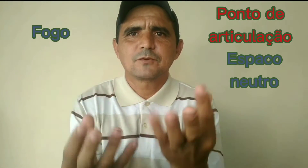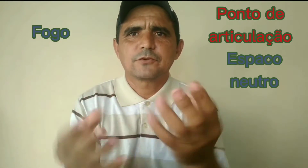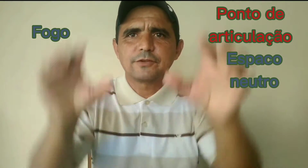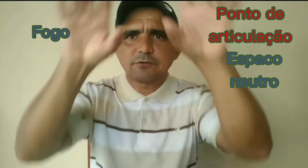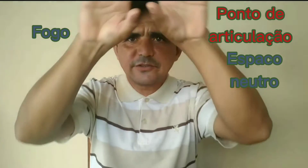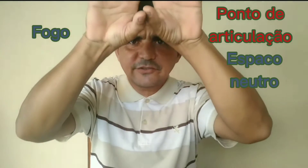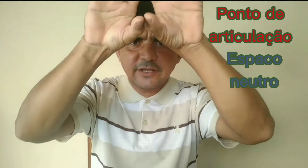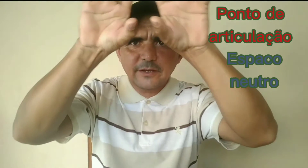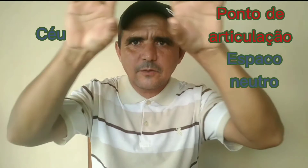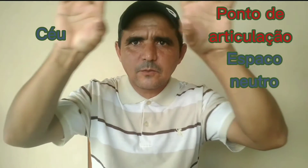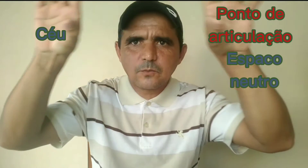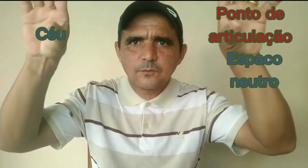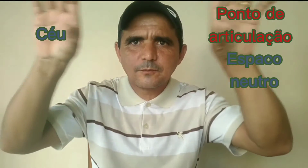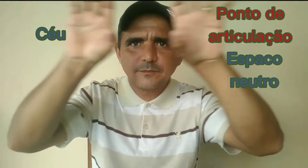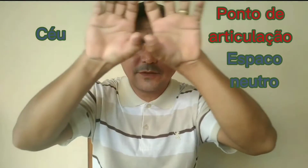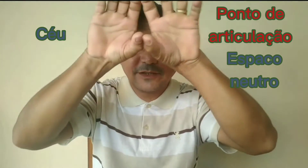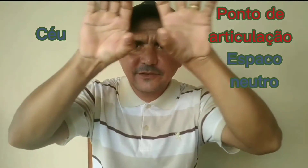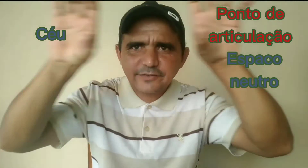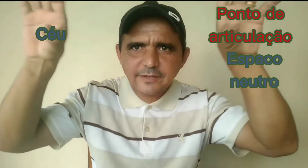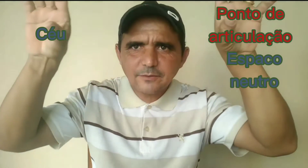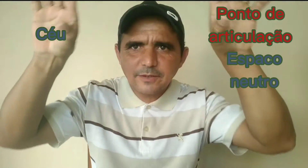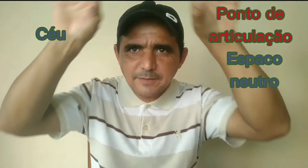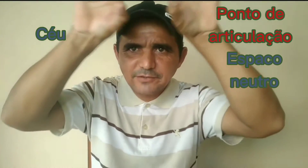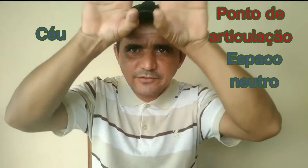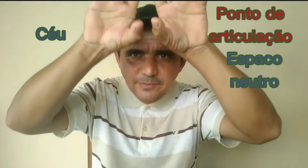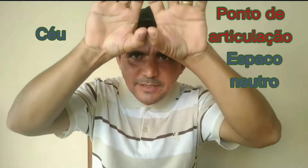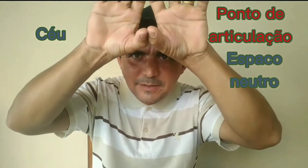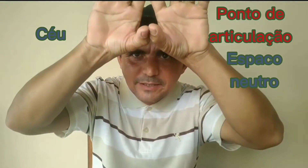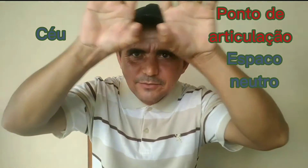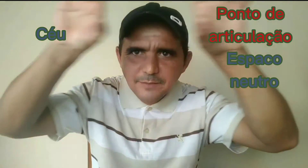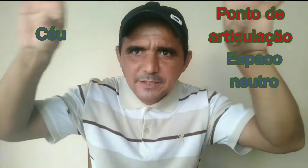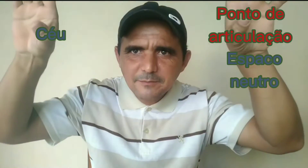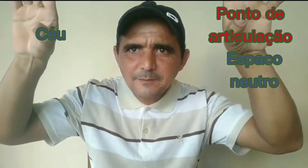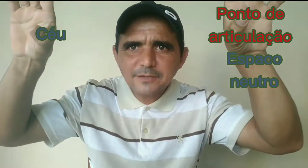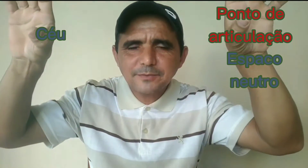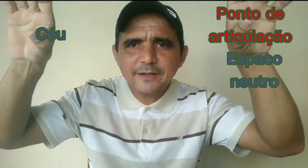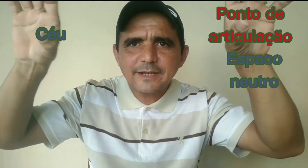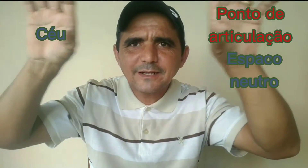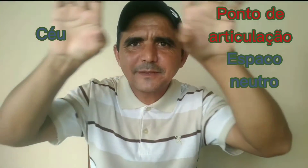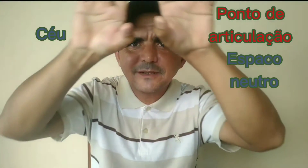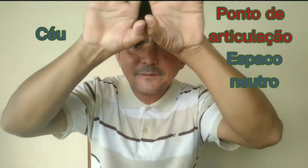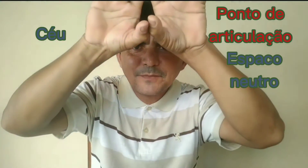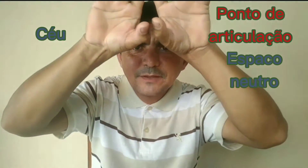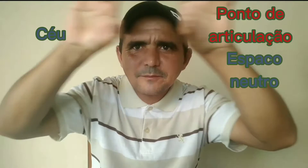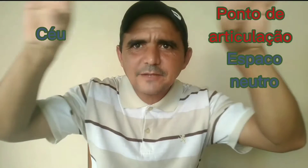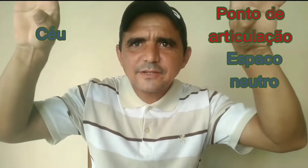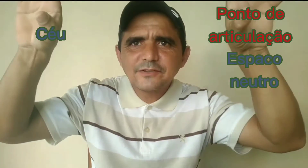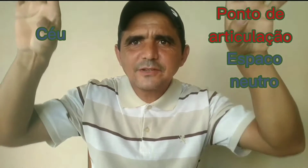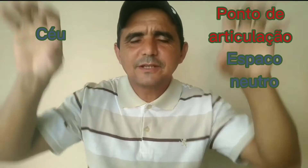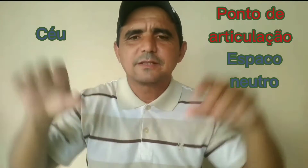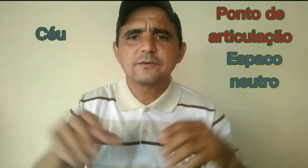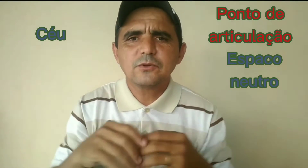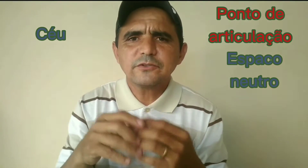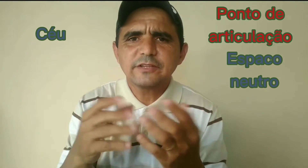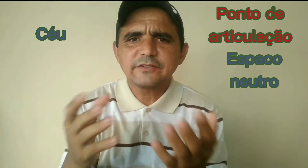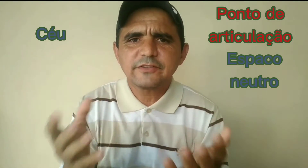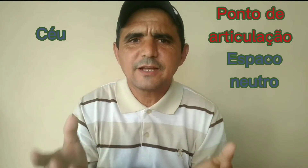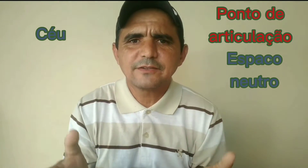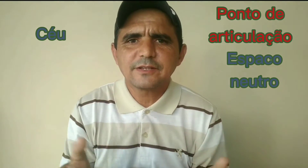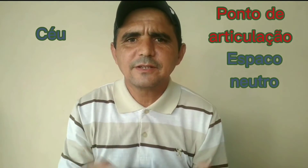o sinal de céu, né? Céu é mais em cima, né? Mas aqui não dá para rimar mais para da câmera, mas é isso aí. Então todos esses sinais